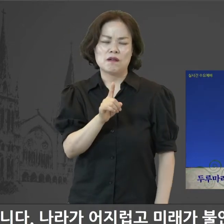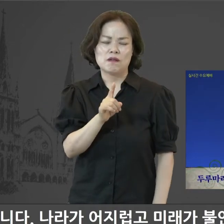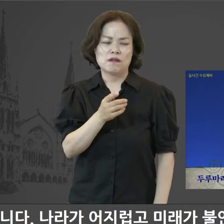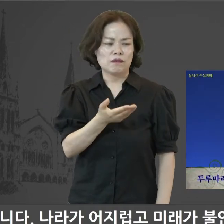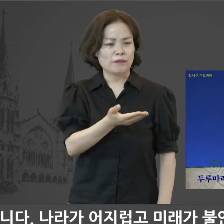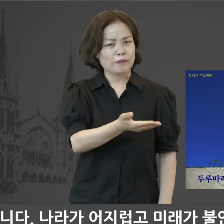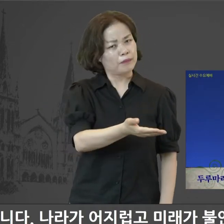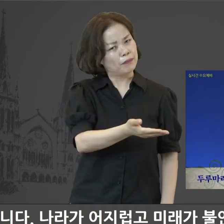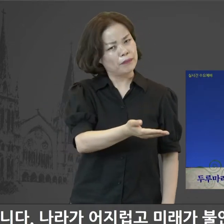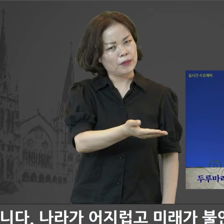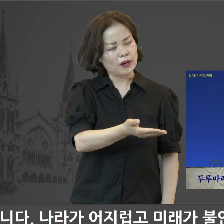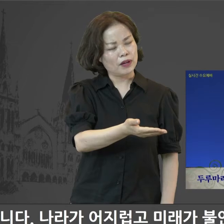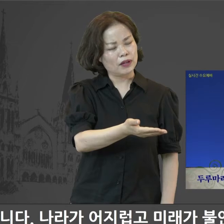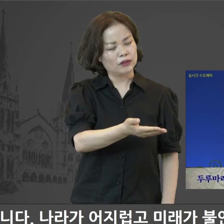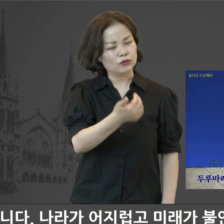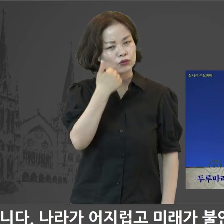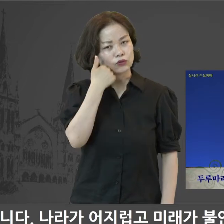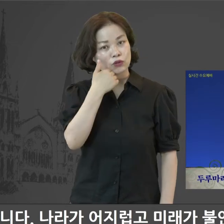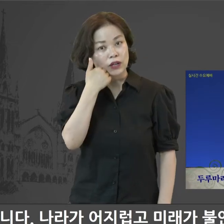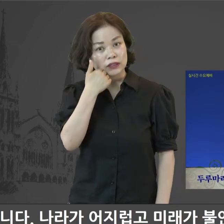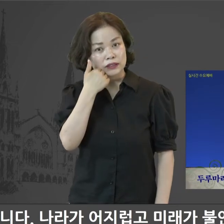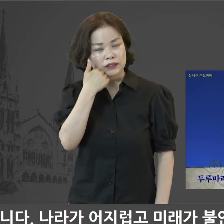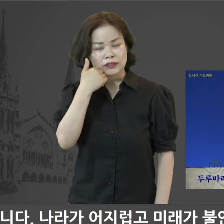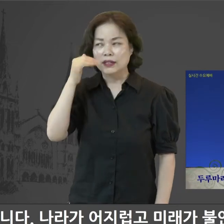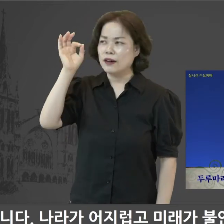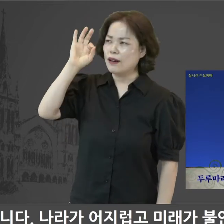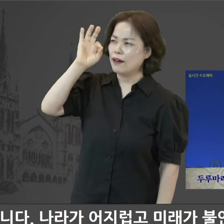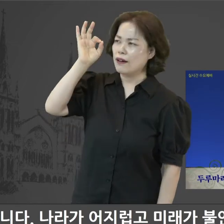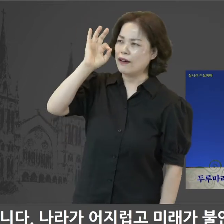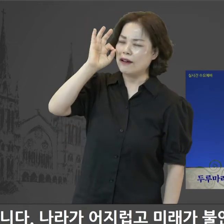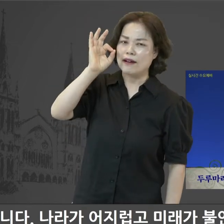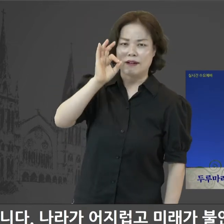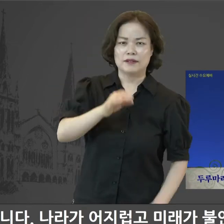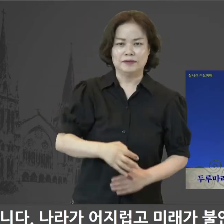해줄 수 있는 그 누군가를 찾게 됩니다.